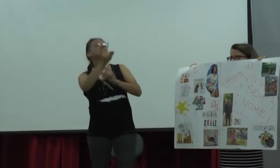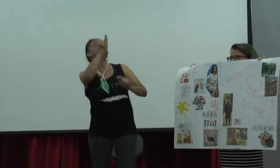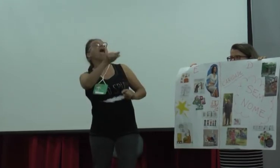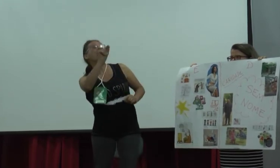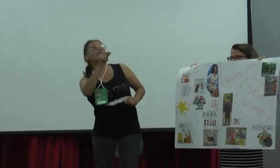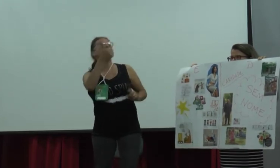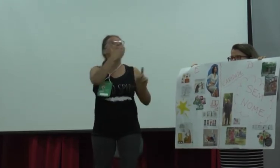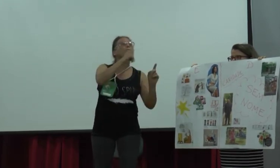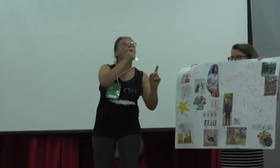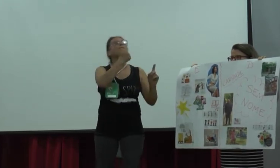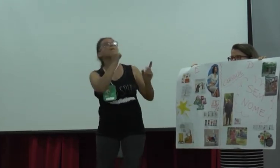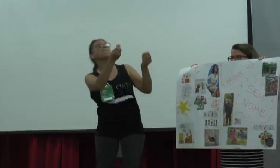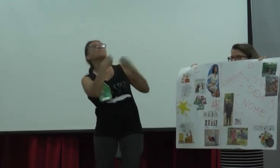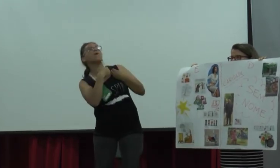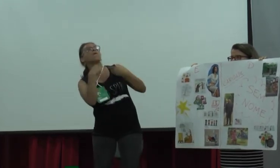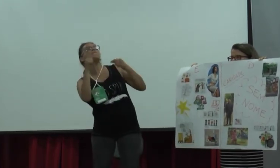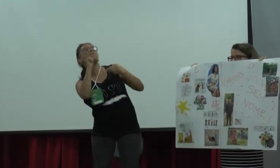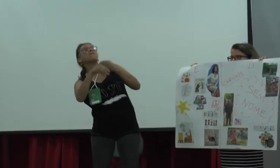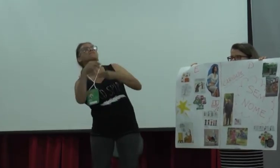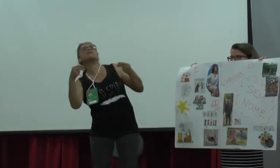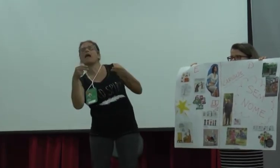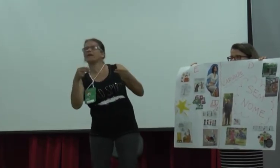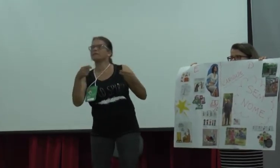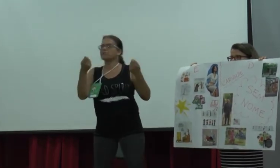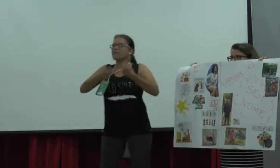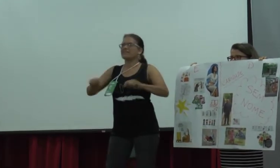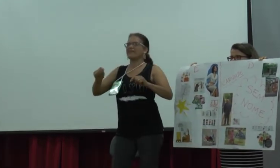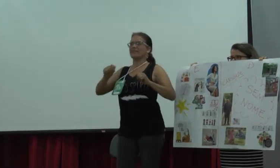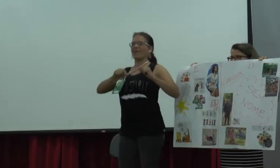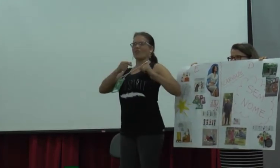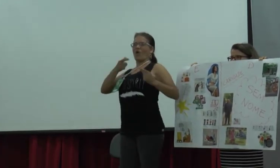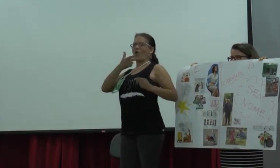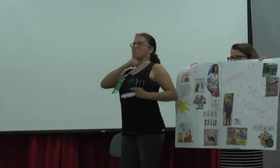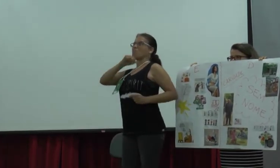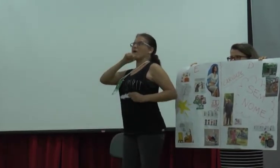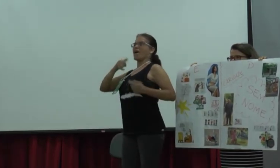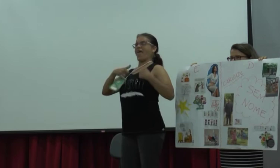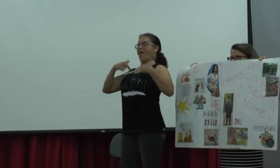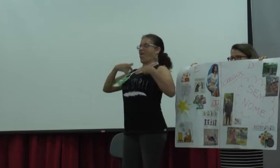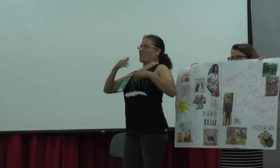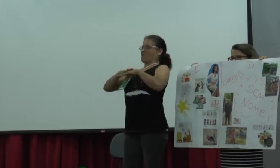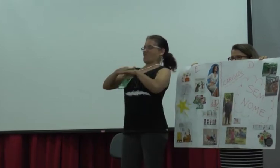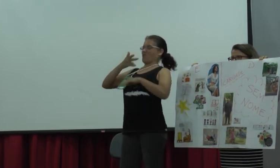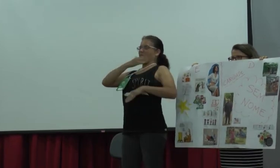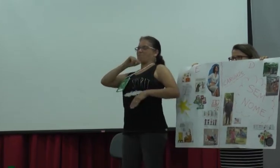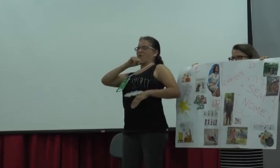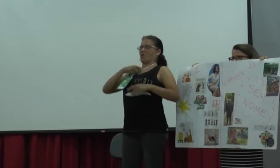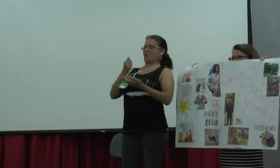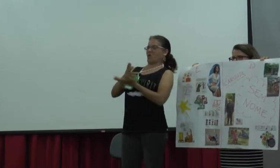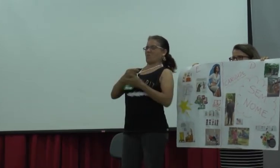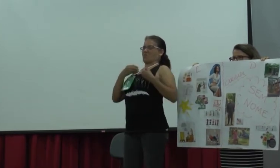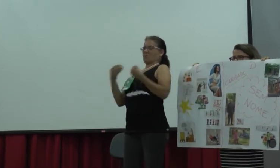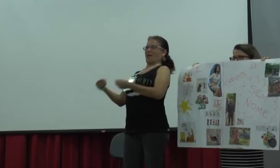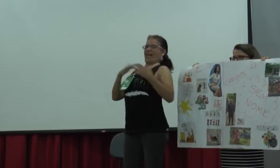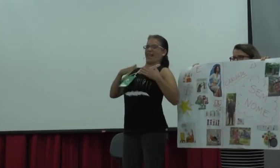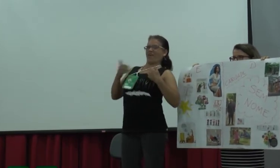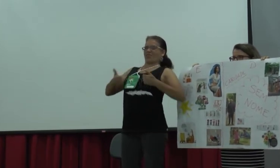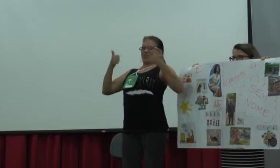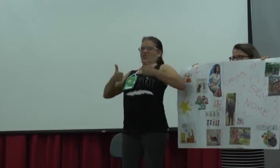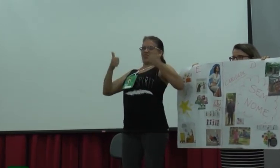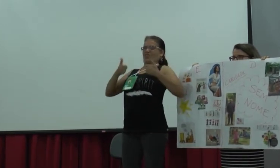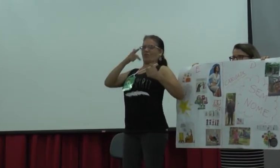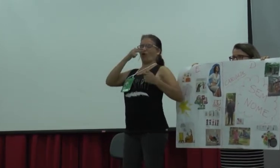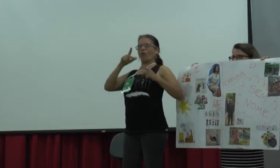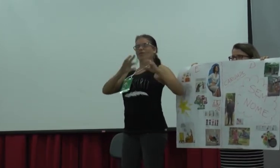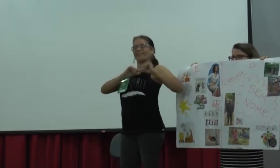ele não precisa dizer quem foi. Foi papai ou mamãe que me deu o presente? Não precisa. Ah, fui eu que